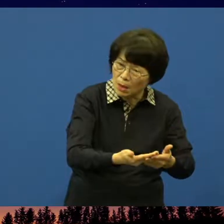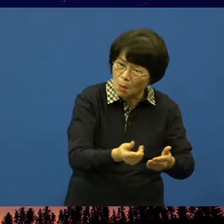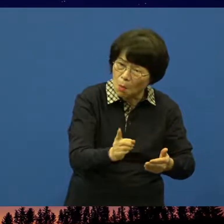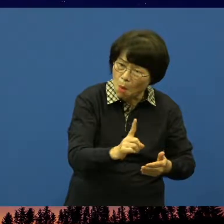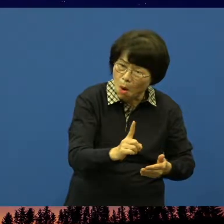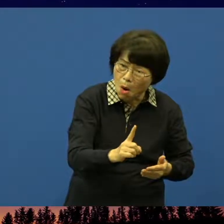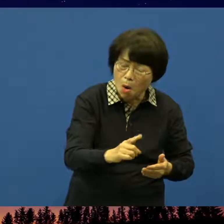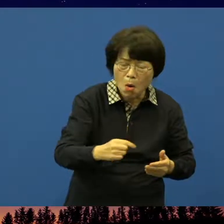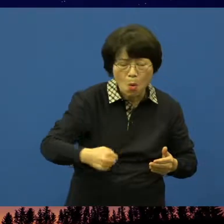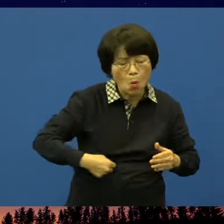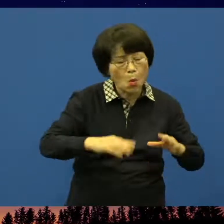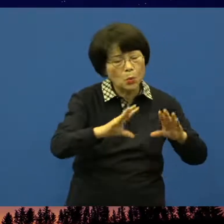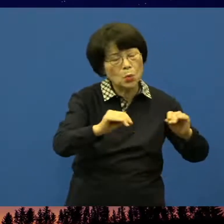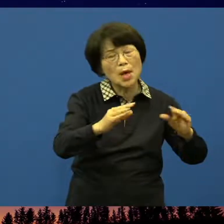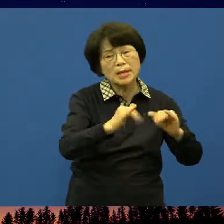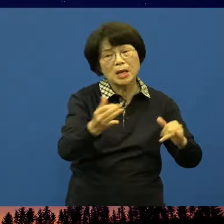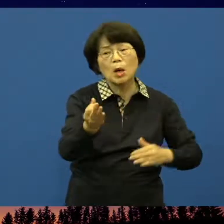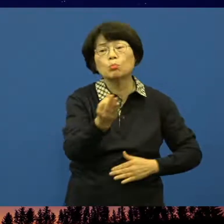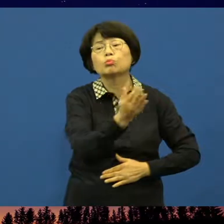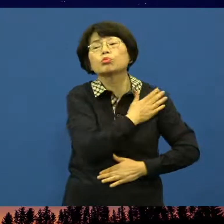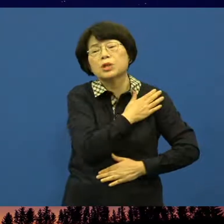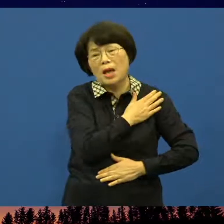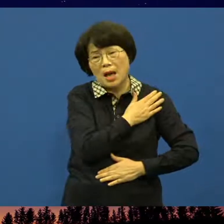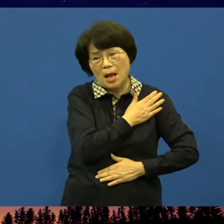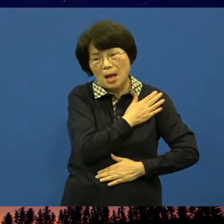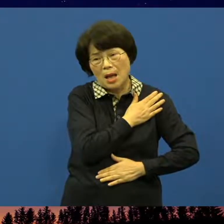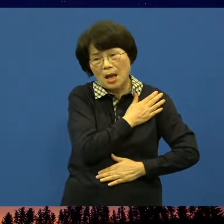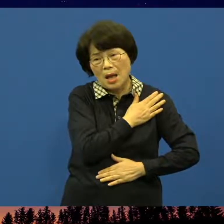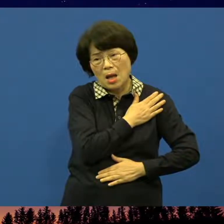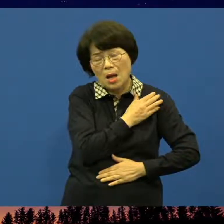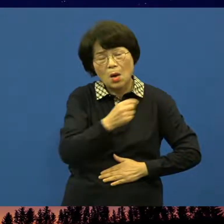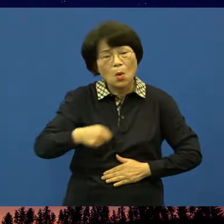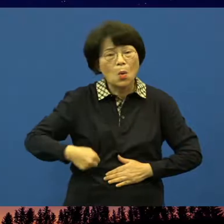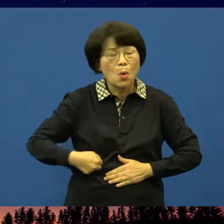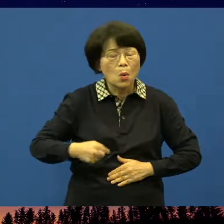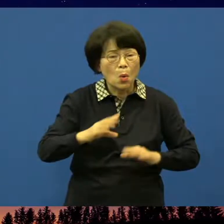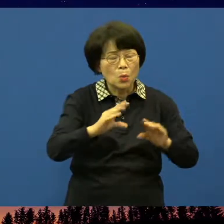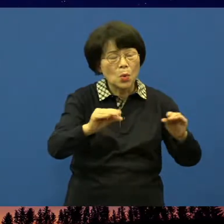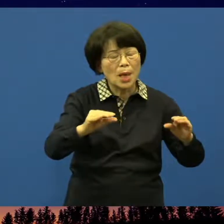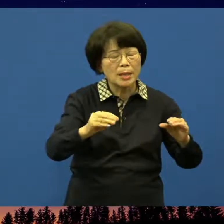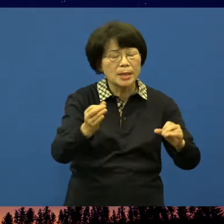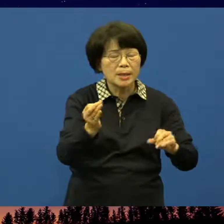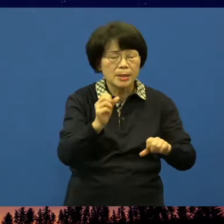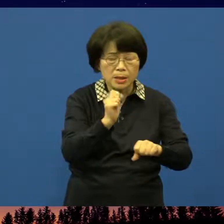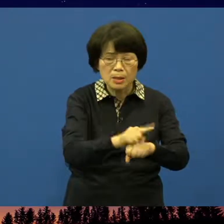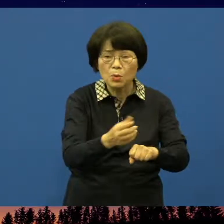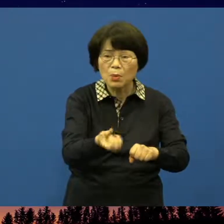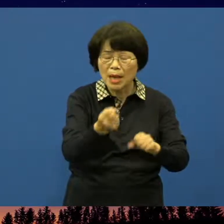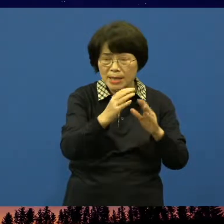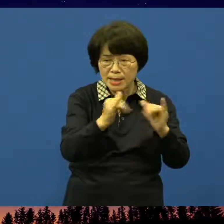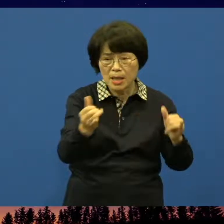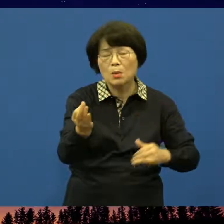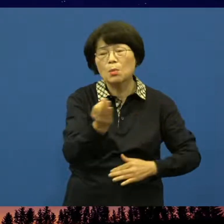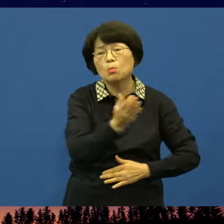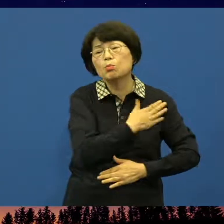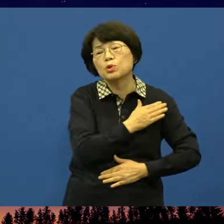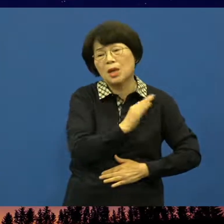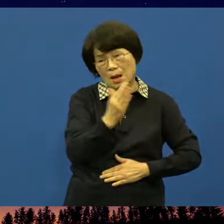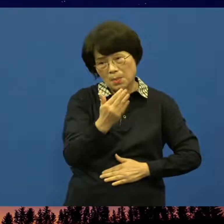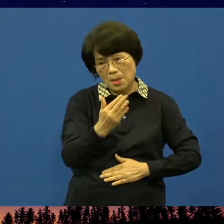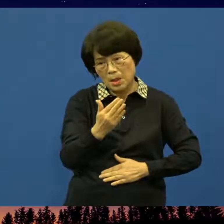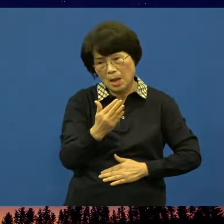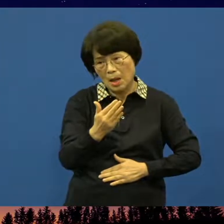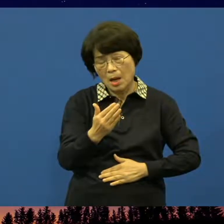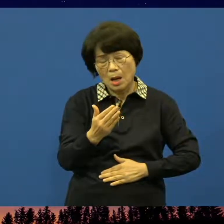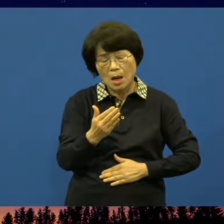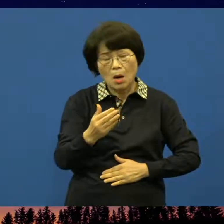여러분? 온유한 자라는 거예요, 성경은. 온유한 자, 온유한 성품을 가지고 있는 사람들. 이런 온유한 사람들을 가지고 있으니까 온유한 사람들이